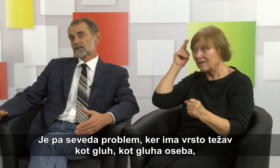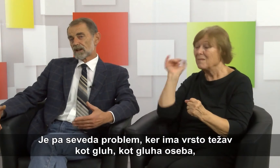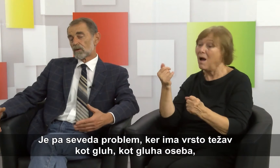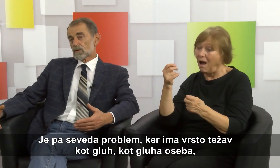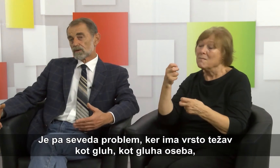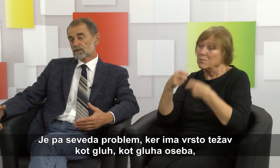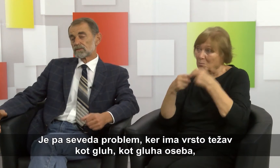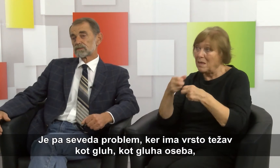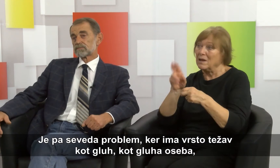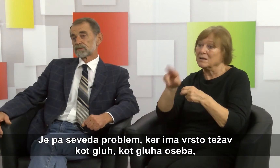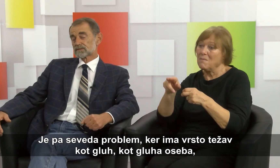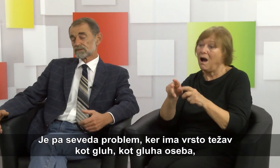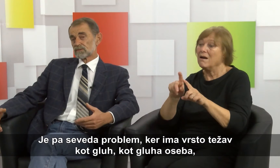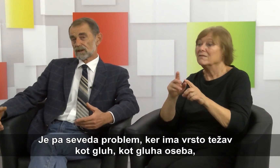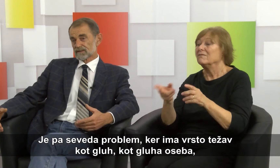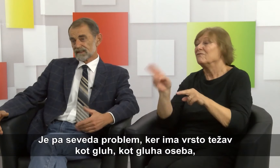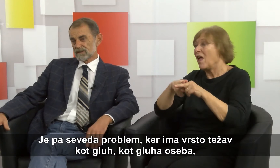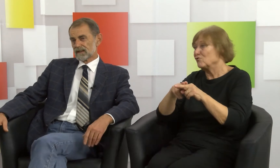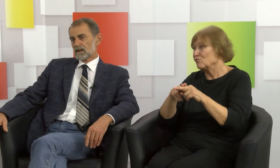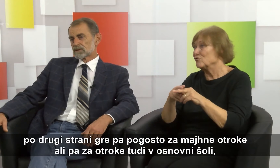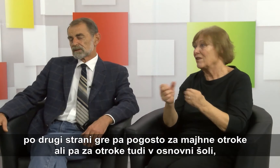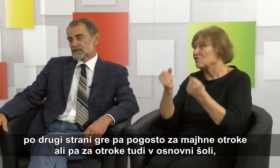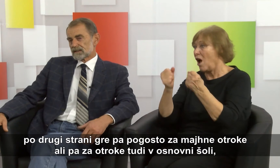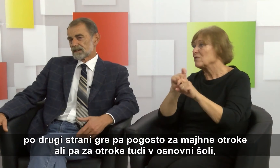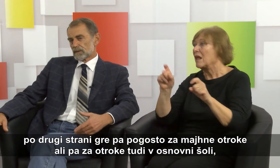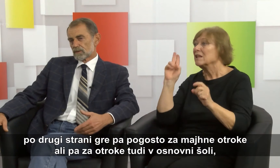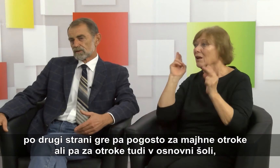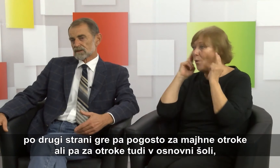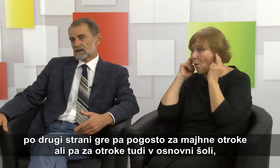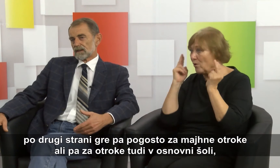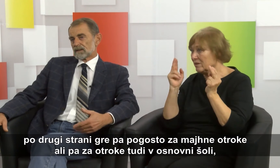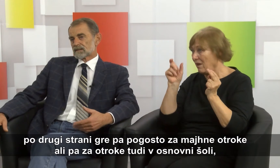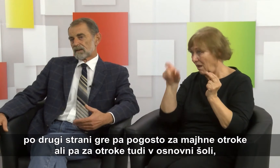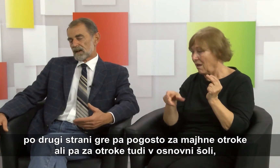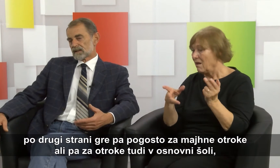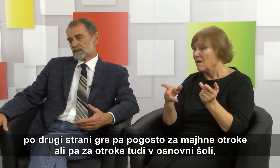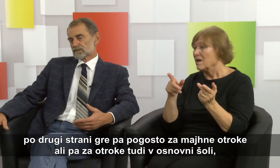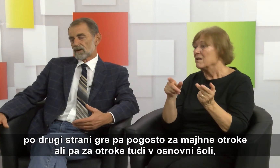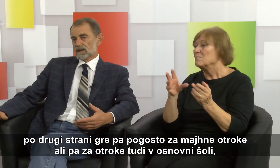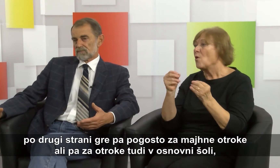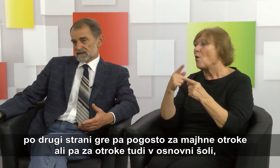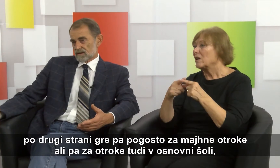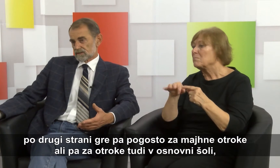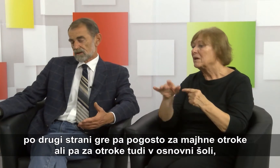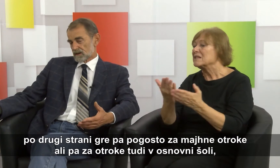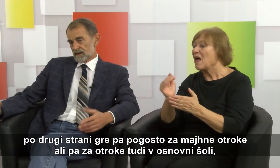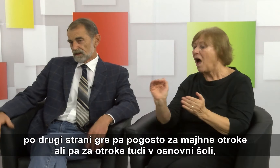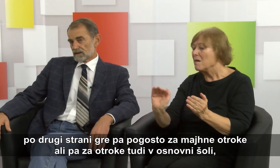težav kot gluha oseba, po drugi strani gre pa pogosto za majhne otroke ali pa za otroke tudi